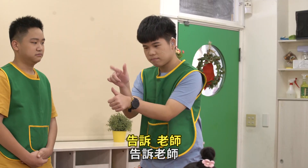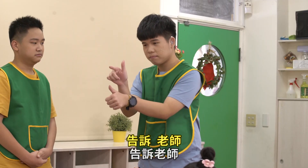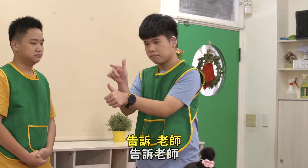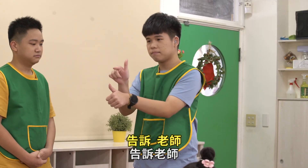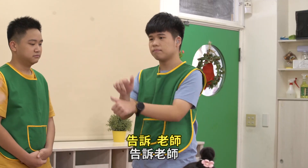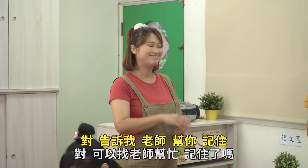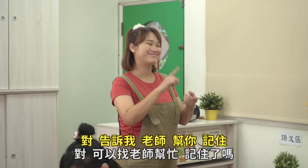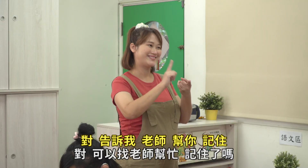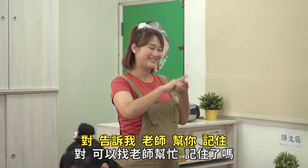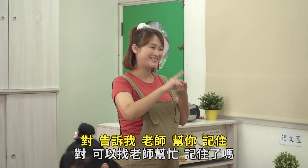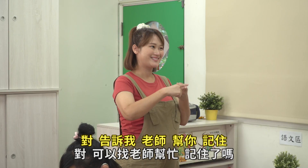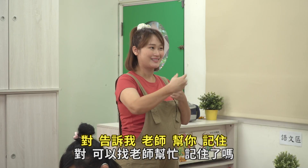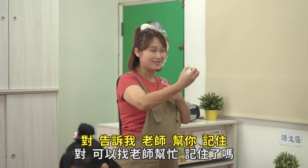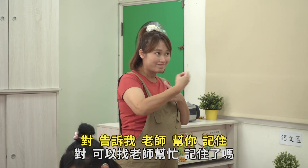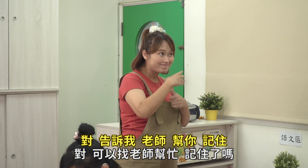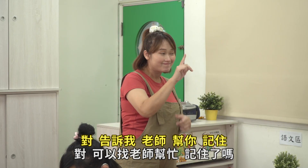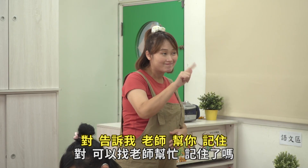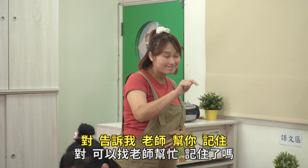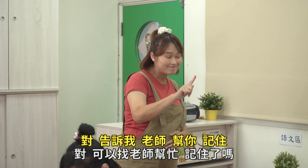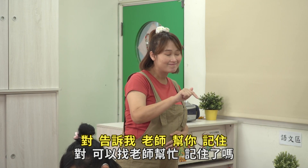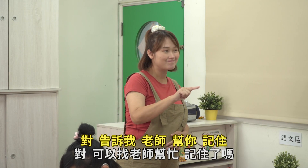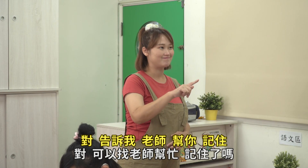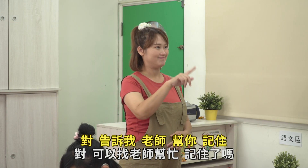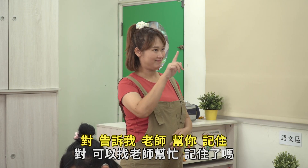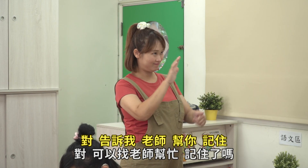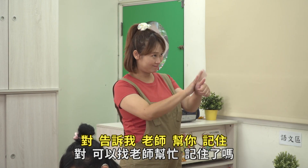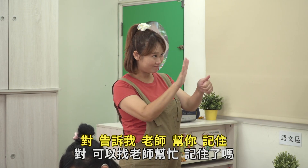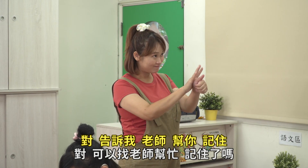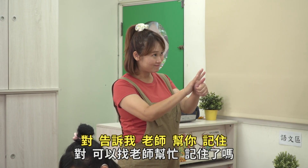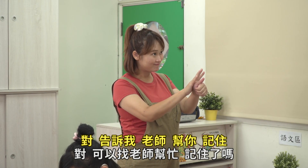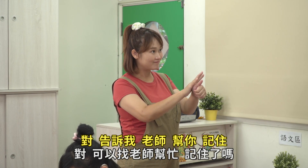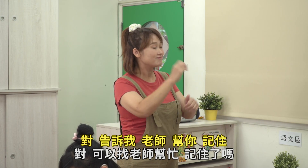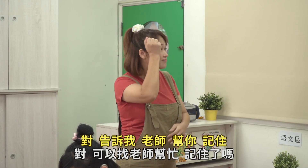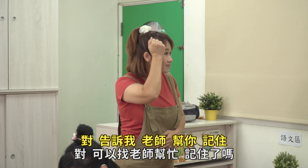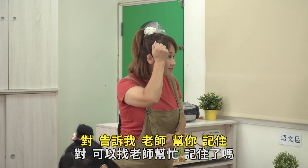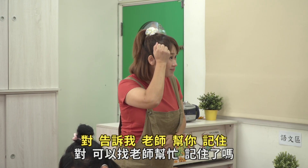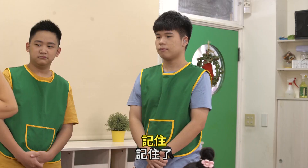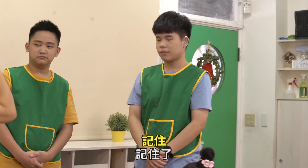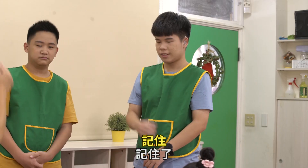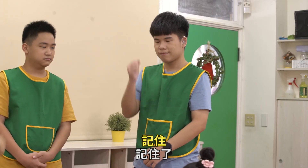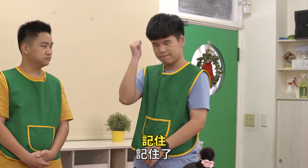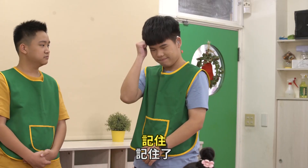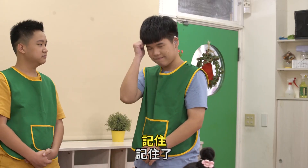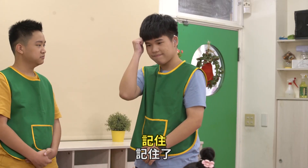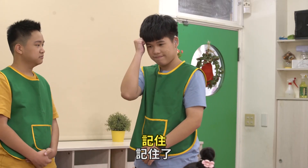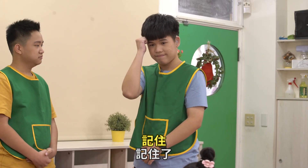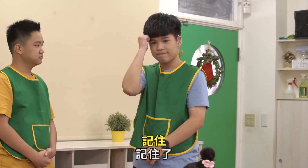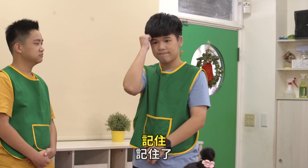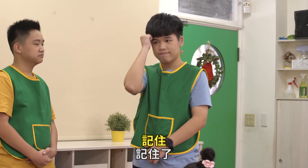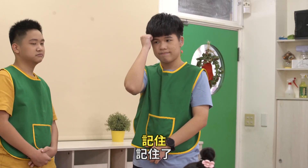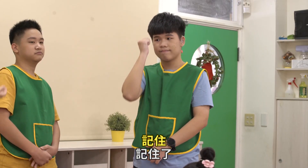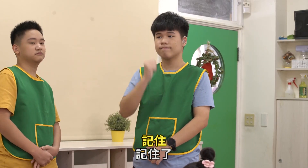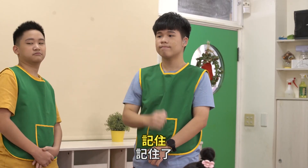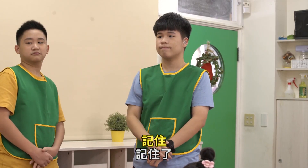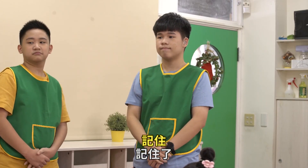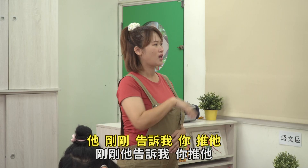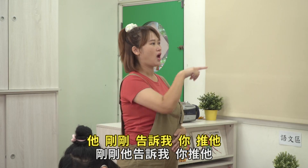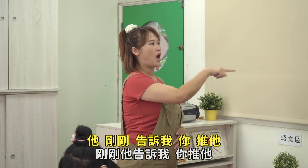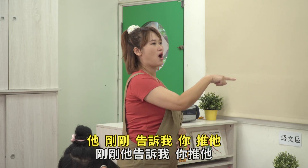告诉老师。 对，可以找老师帮忙。记住了吗？ 记住了。 刚